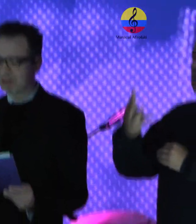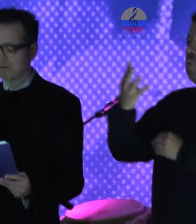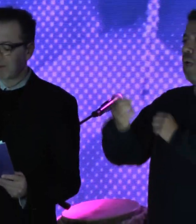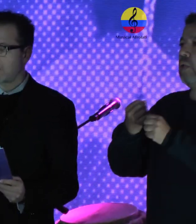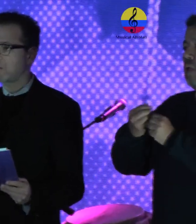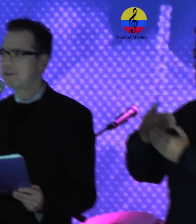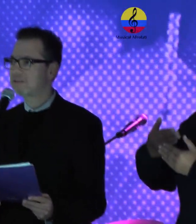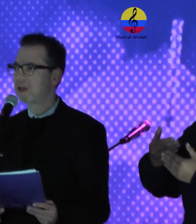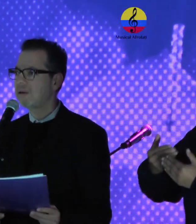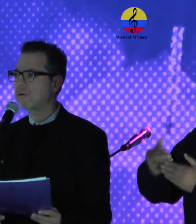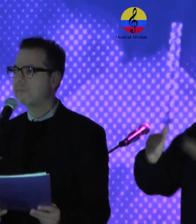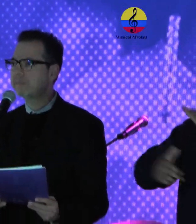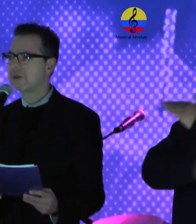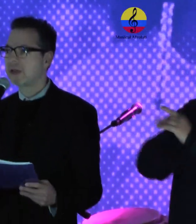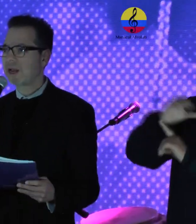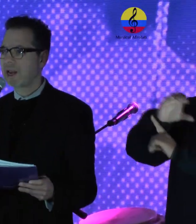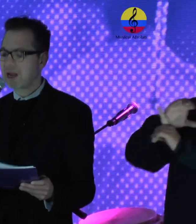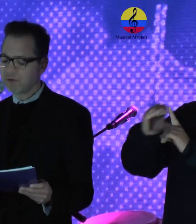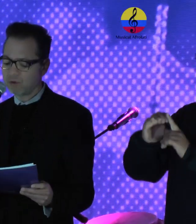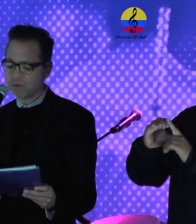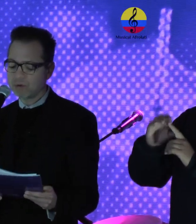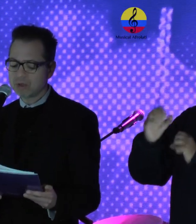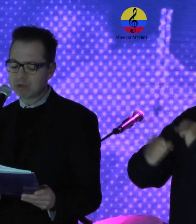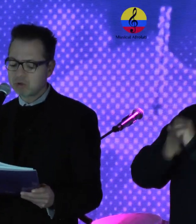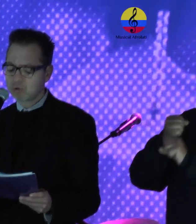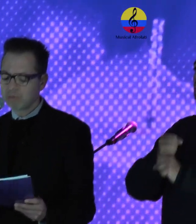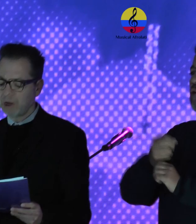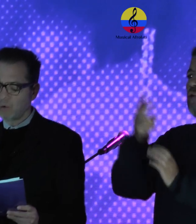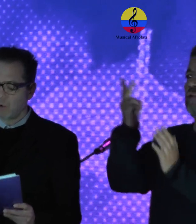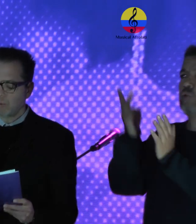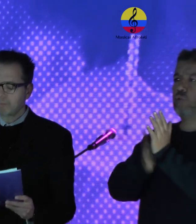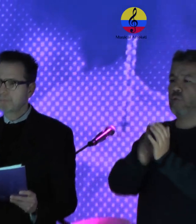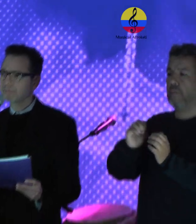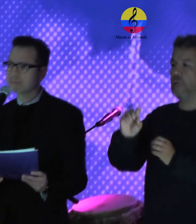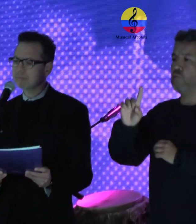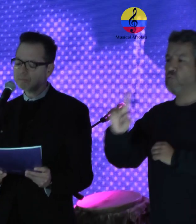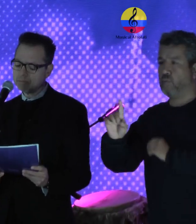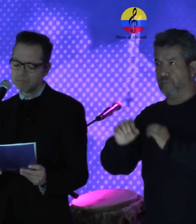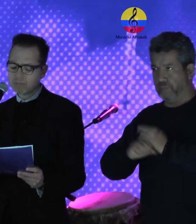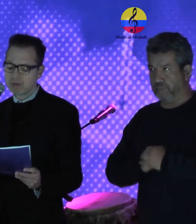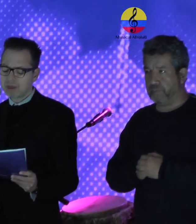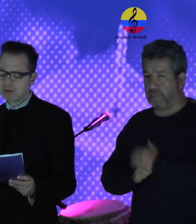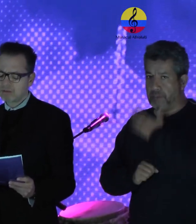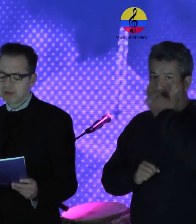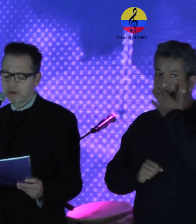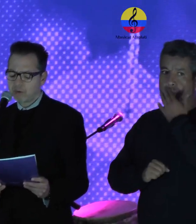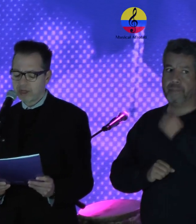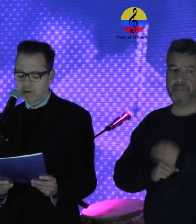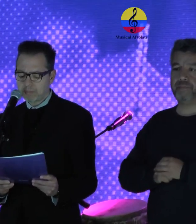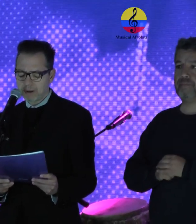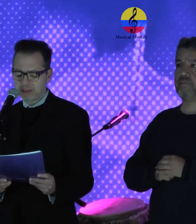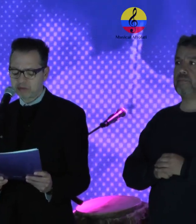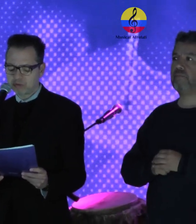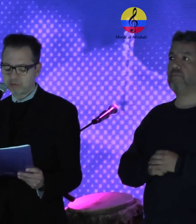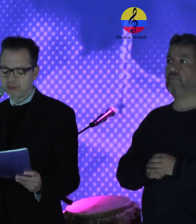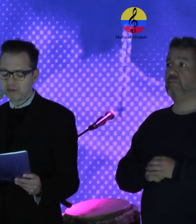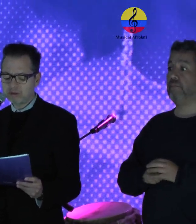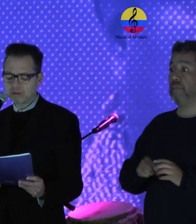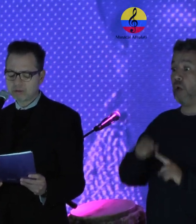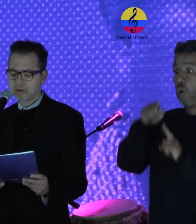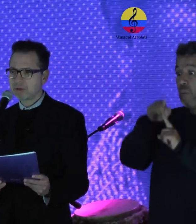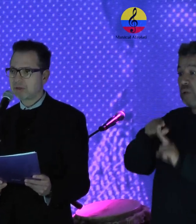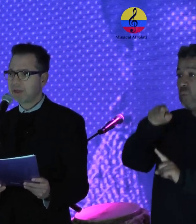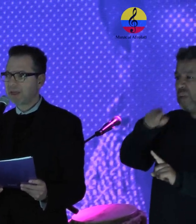de existencia del Ministerio en el año 2001. Se reunieron para dicho